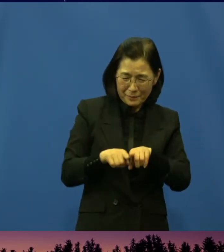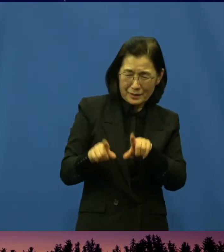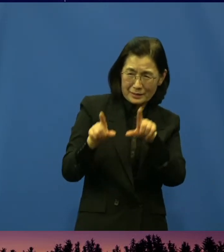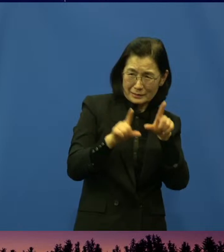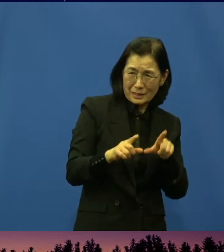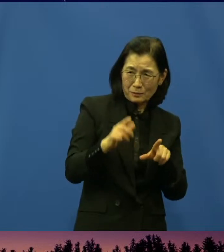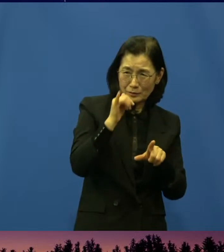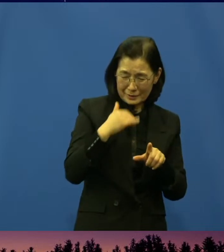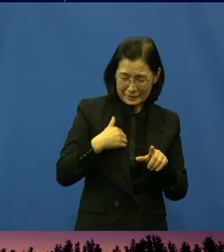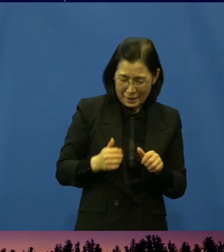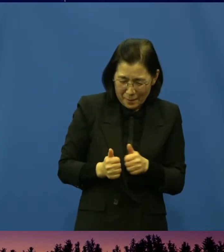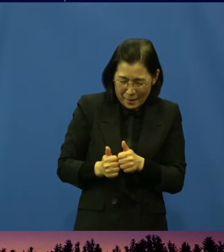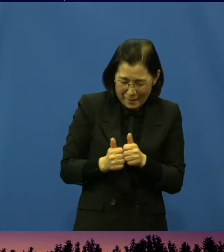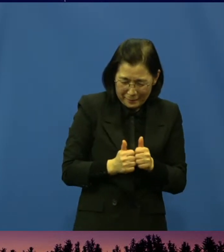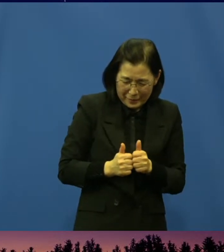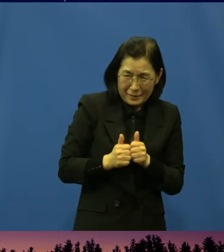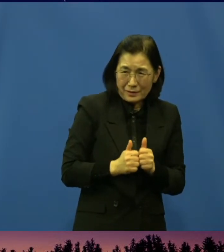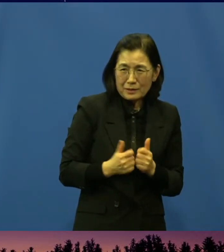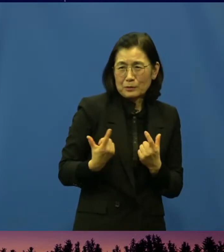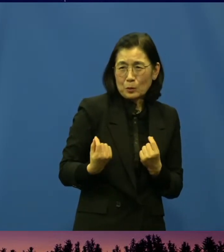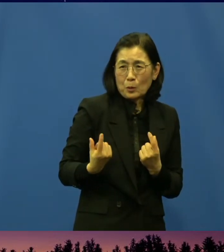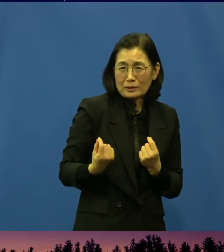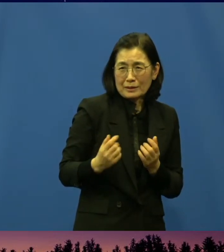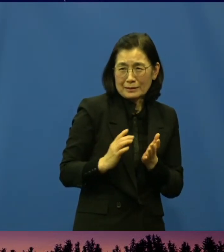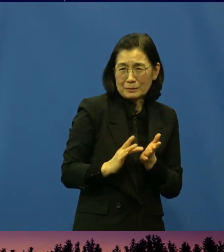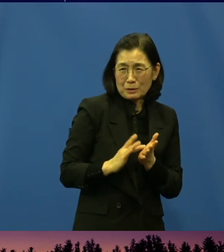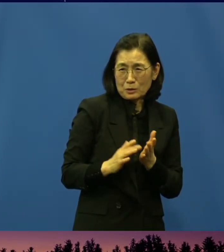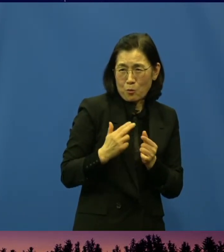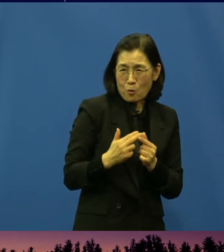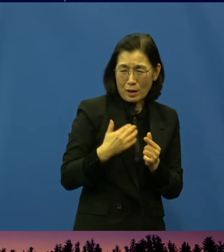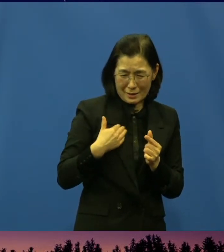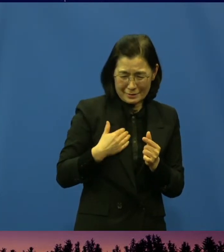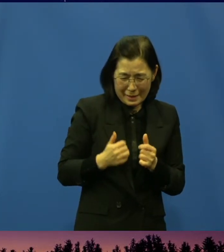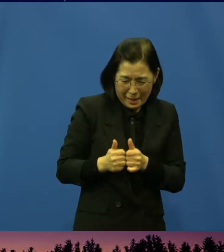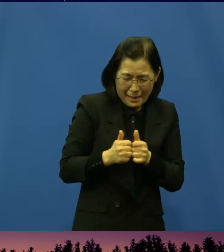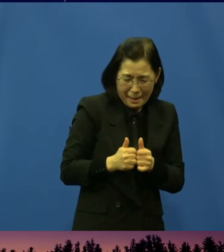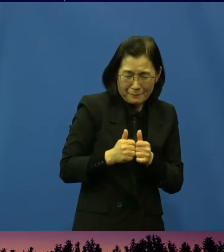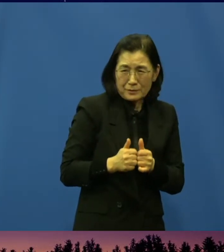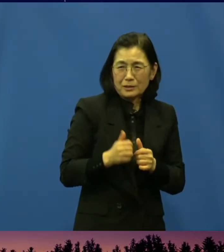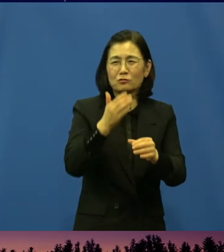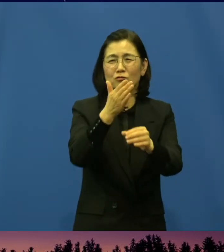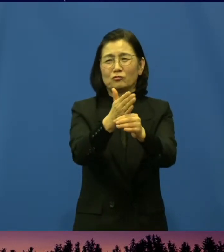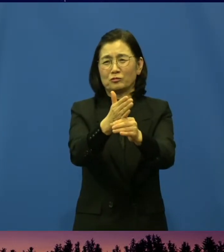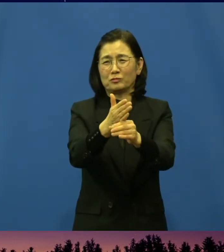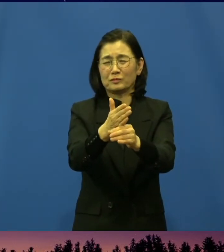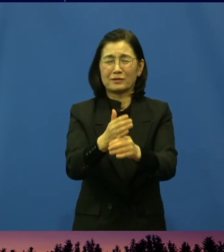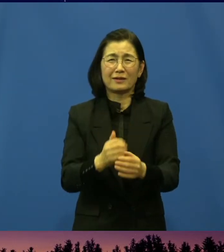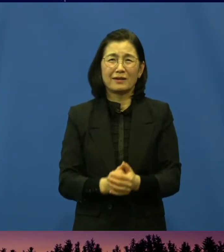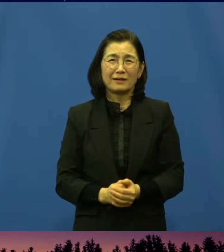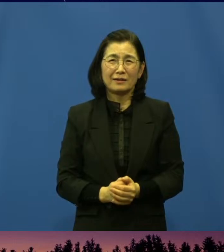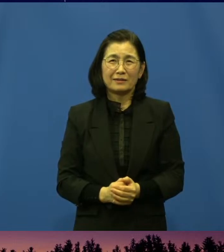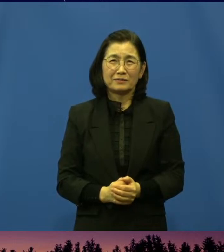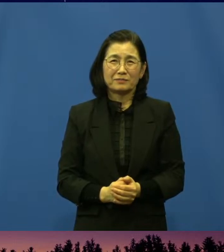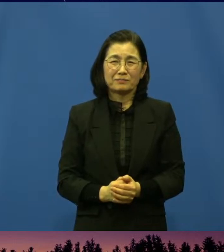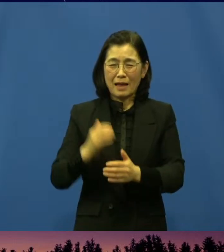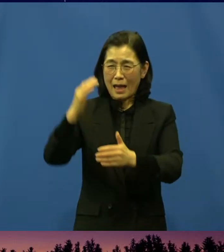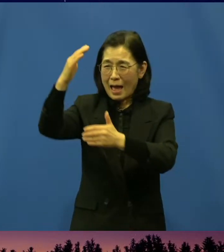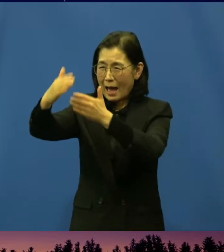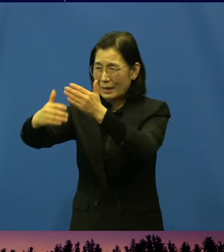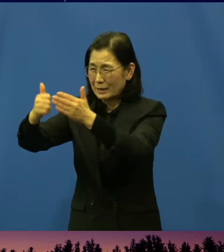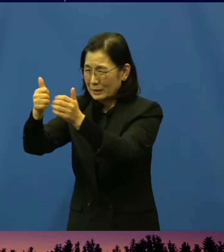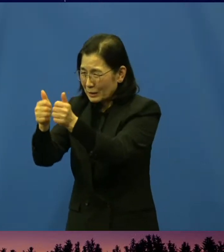항상 그 스마트폰과 함께 살아가는 거예요. 그분의 함께 하심, 그것에 함께 하심.